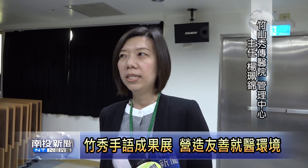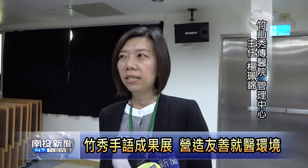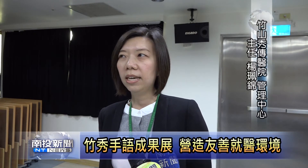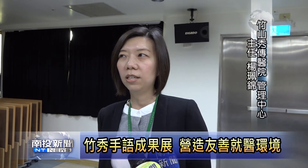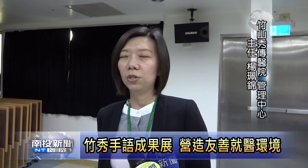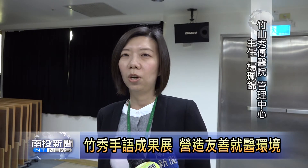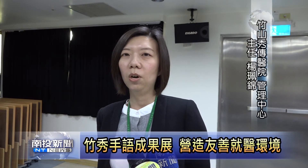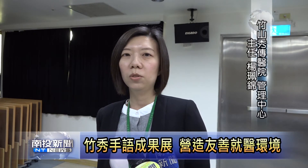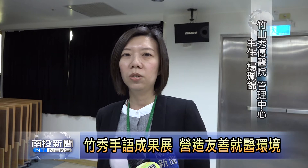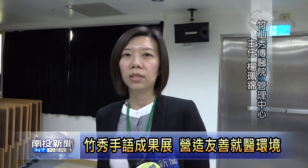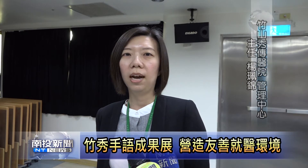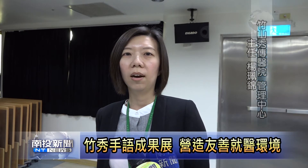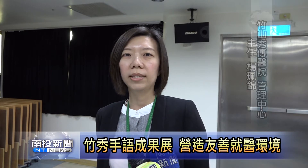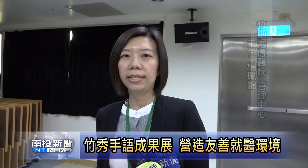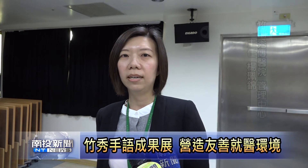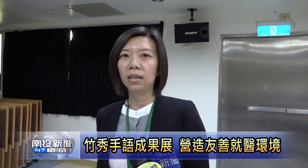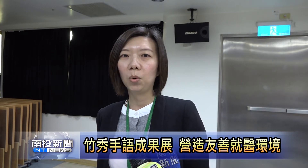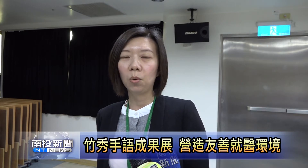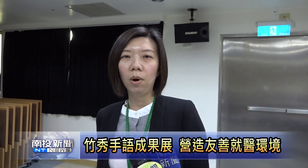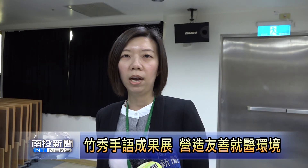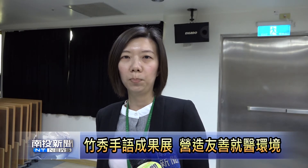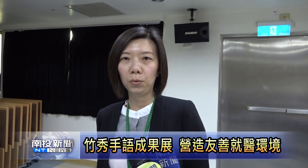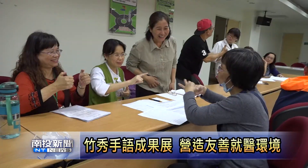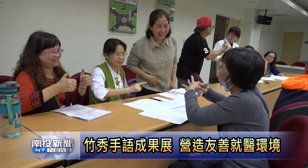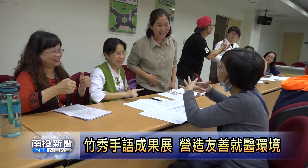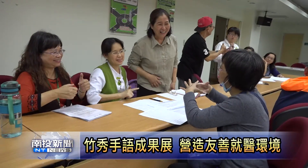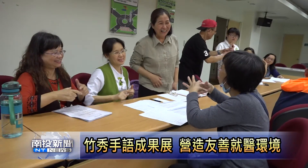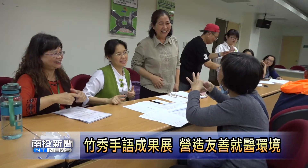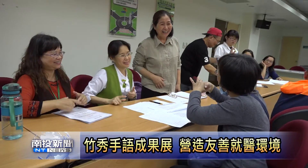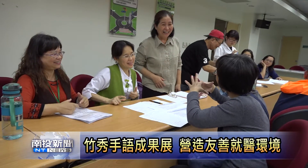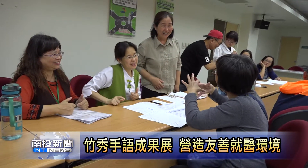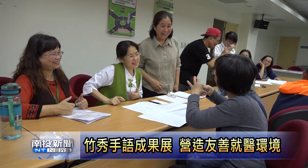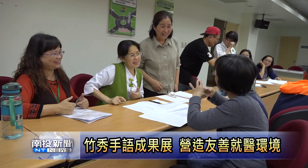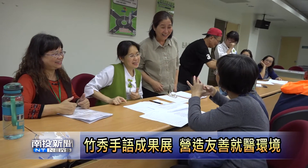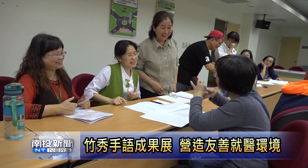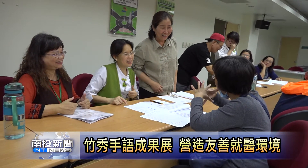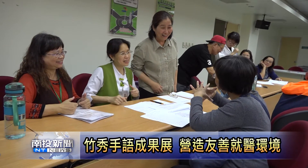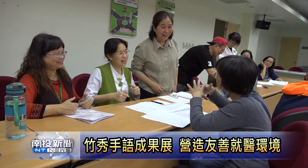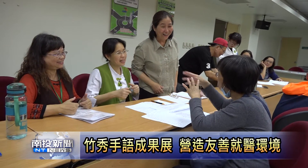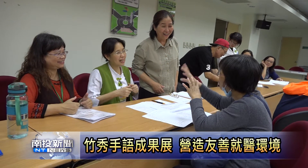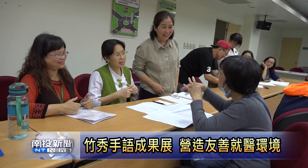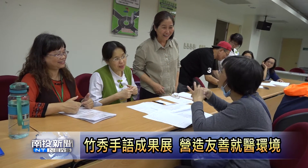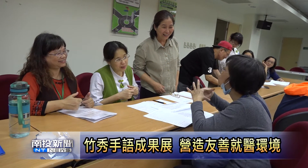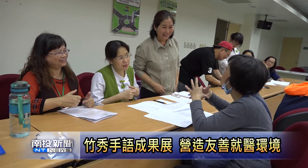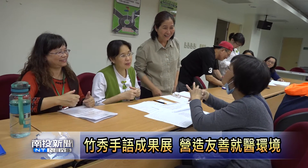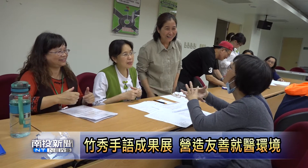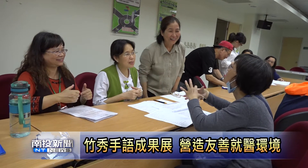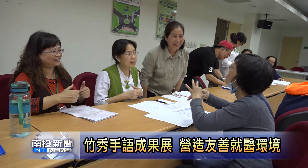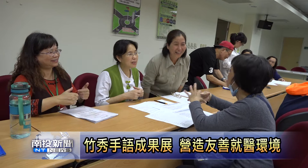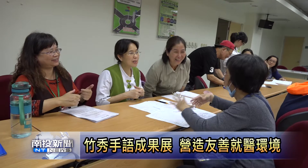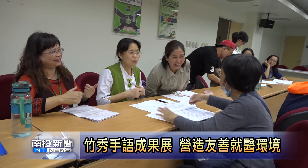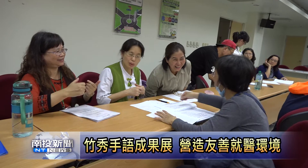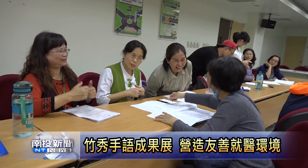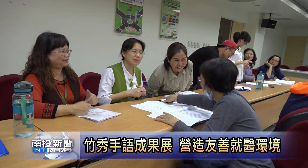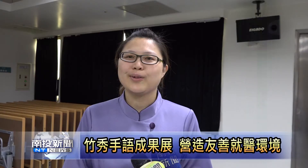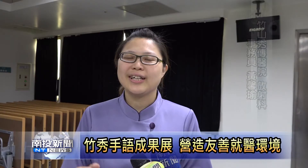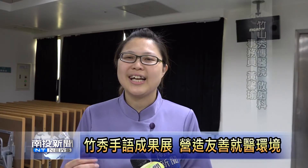今年的时候就是刚好结合文化部的部分来去办理一系列的课程那一开始安眠学的时候对那